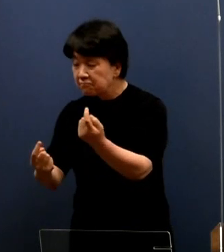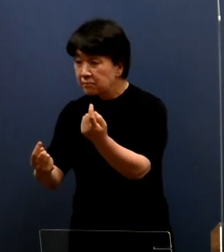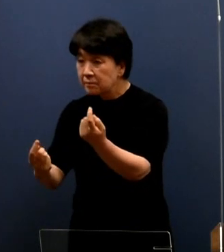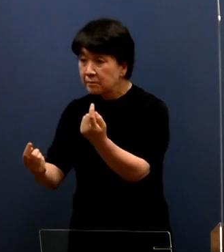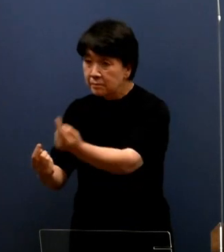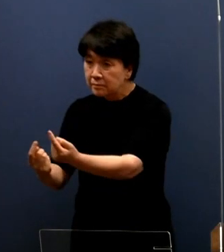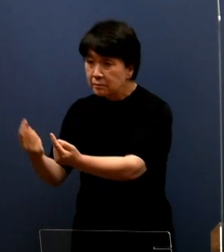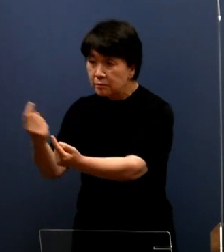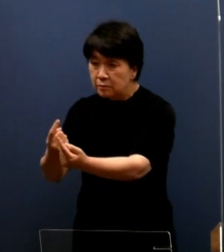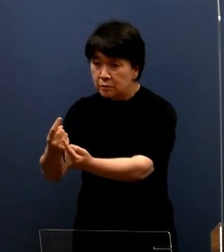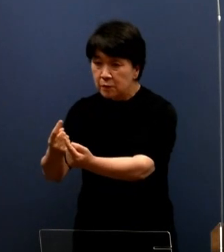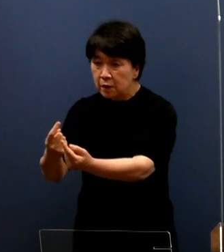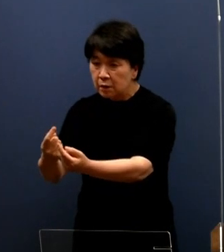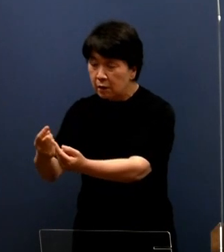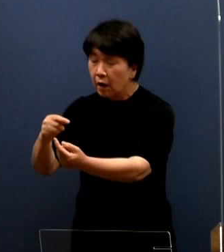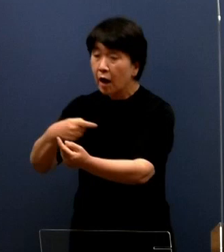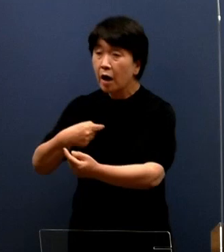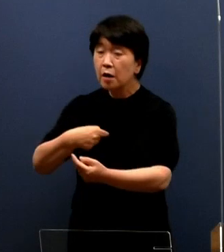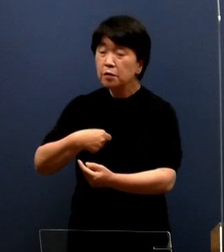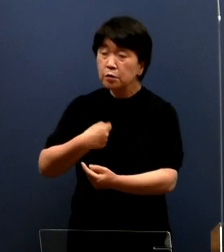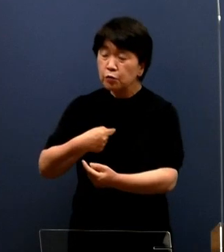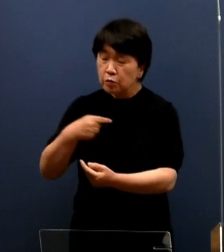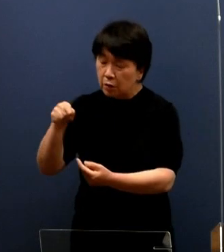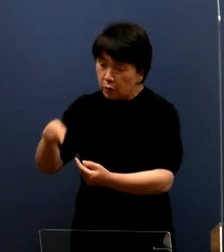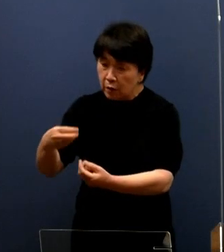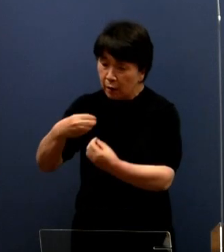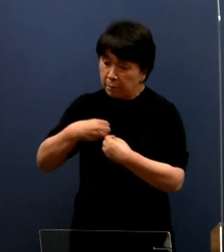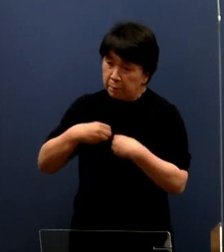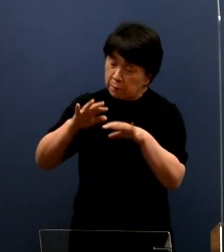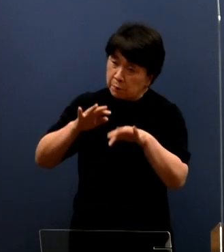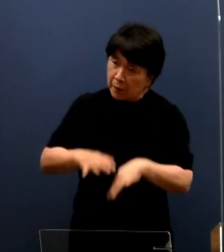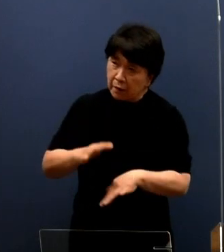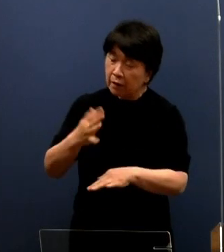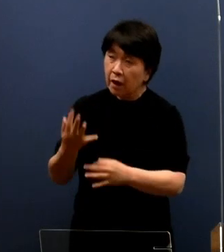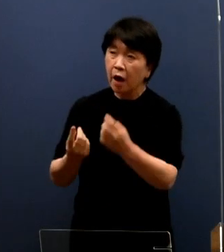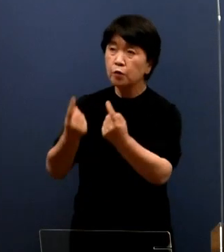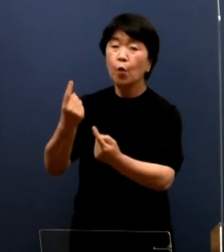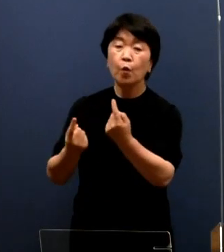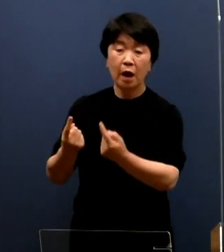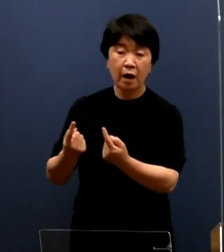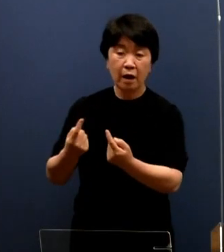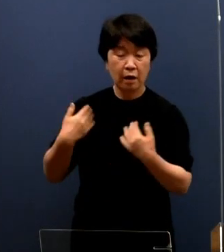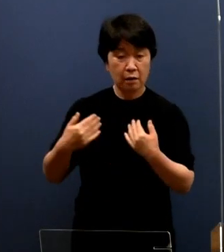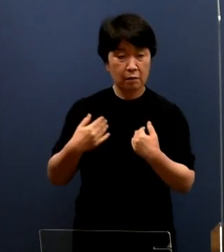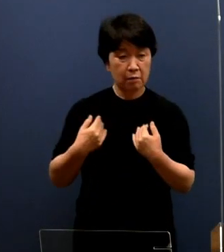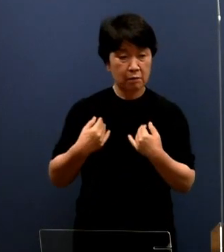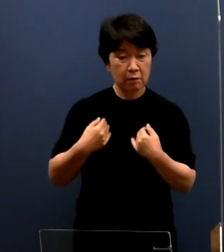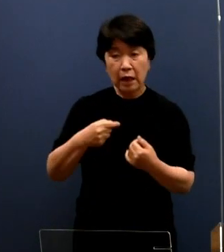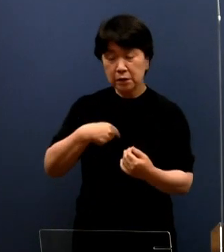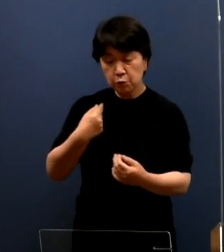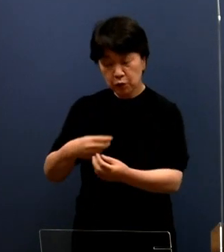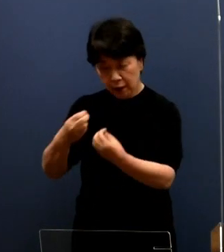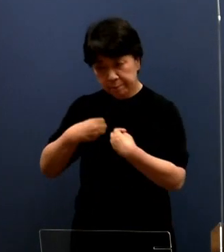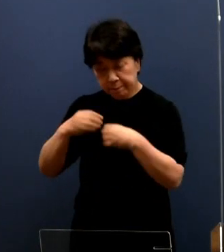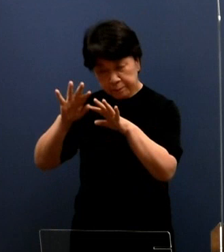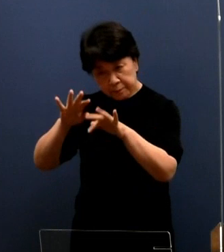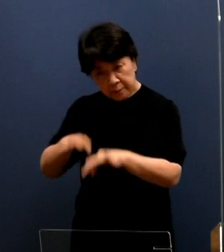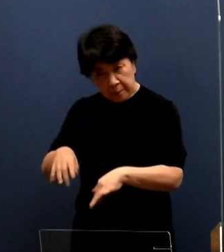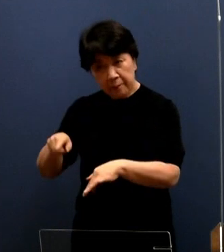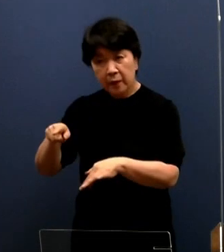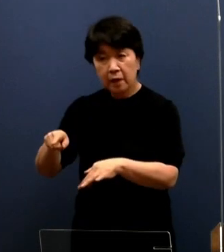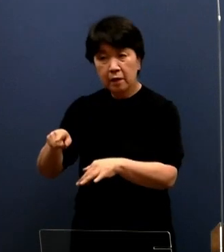分が感染したからといって、必ず利用した店舗に自分が感染しましたって連絡してくれたら限らないでしょ、義務もない